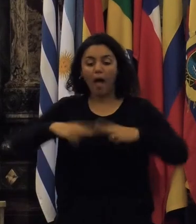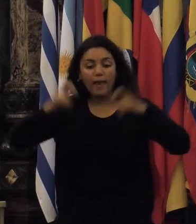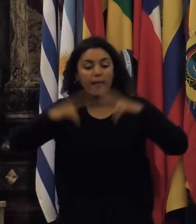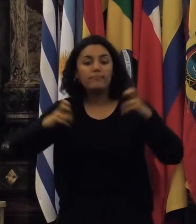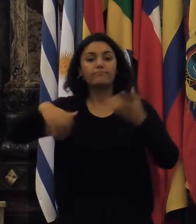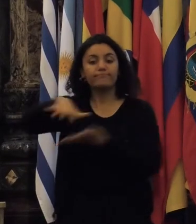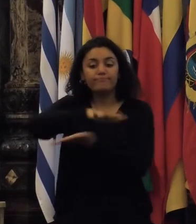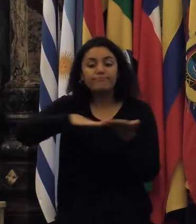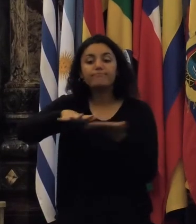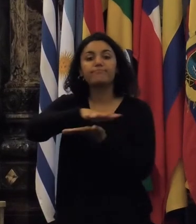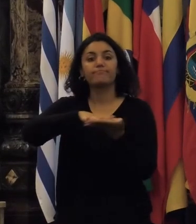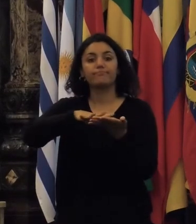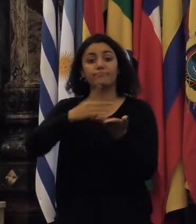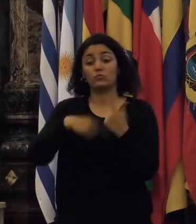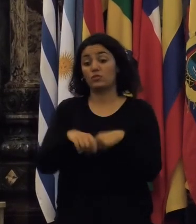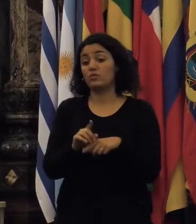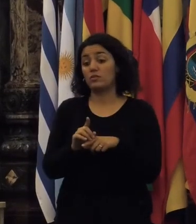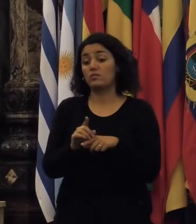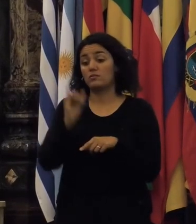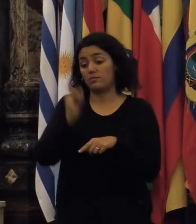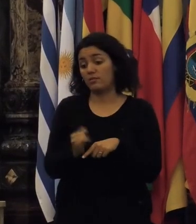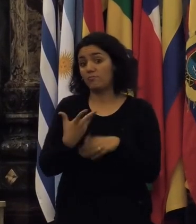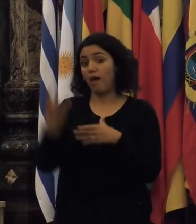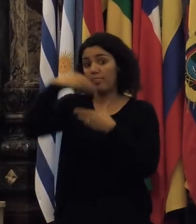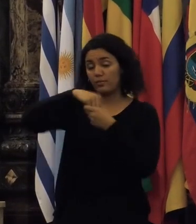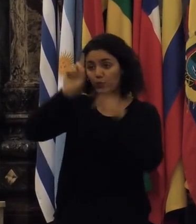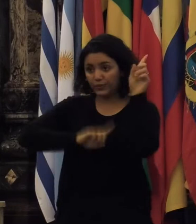a investigar, porque estamos en el ámbito universitario.